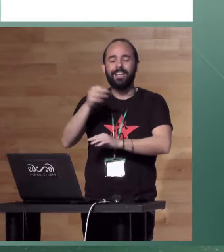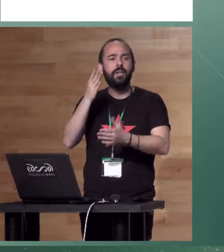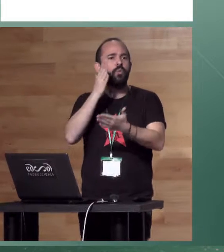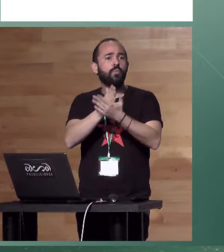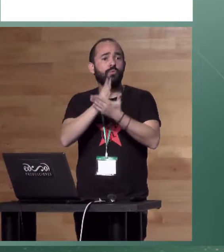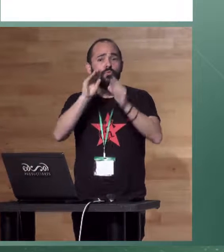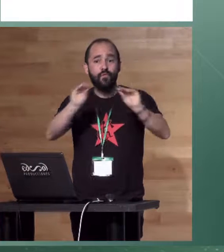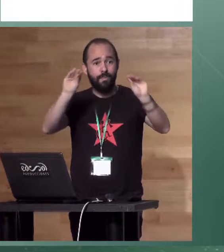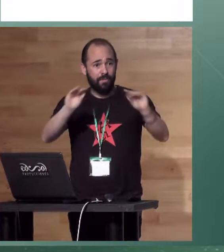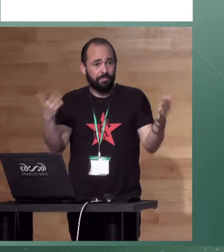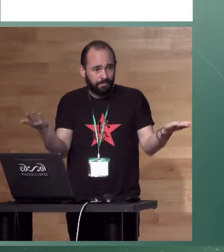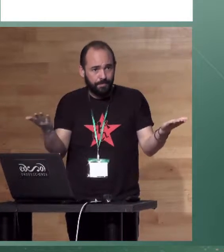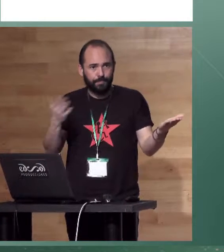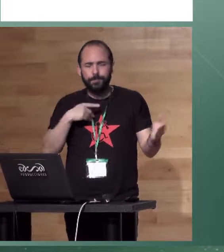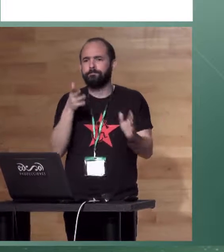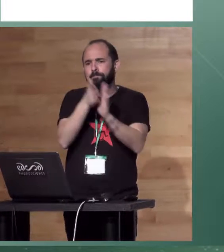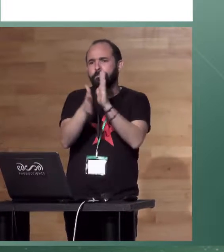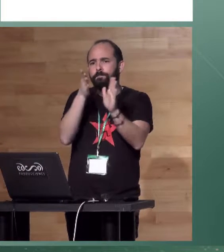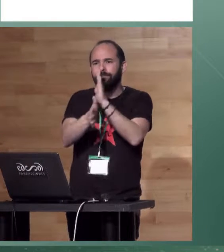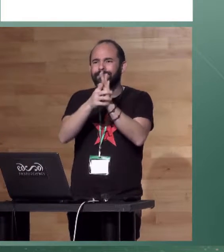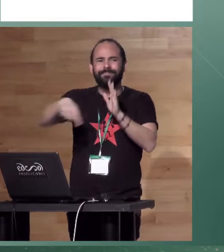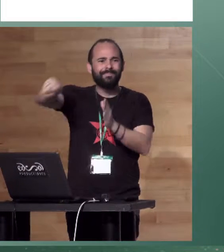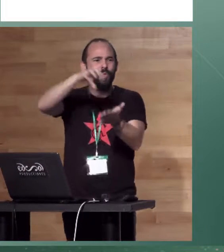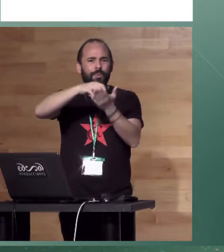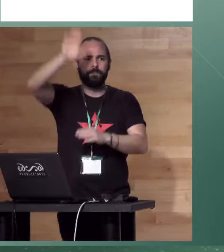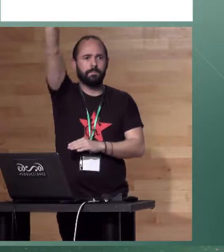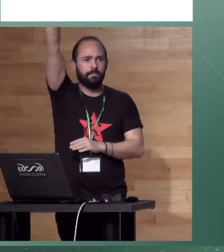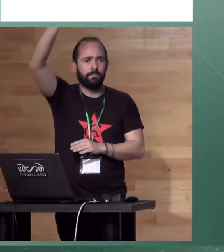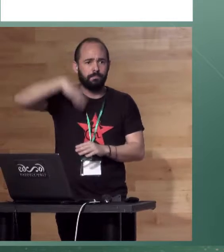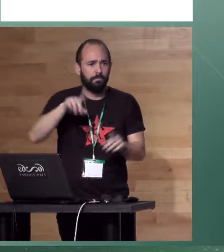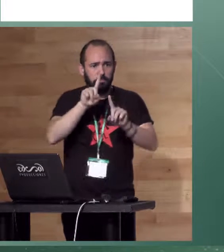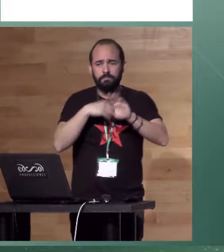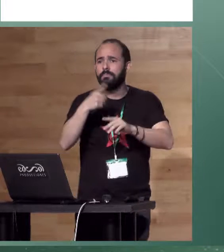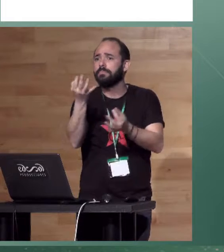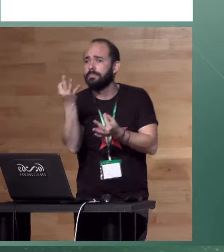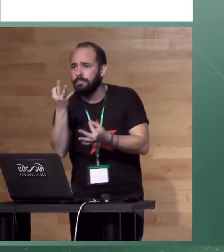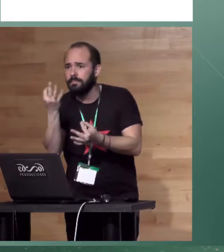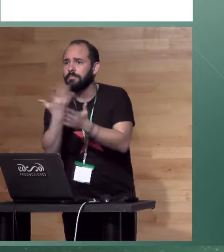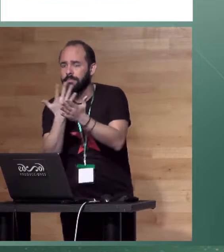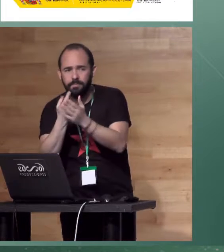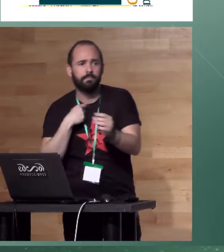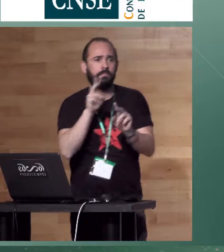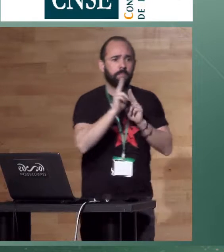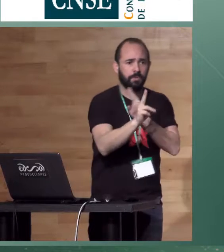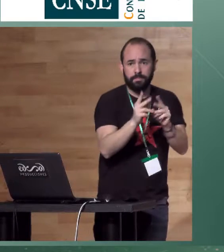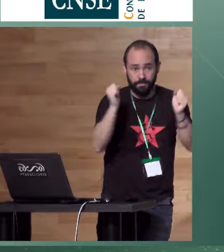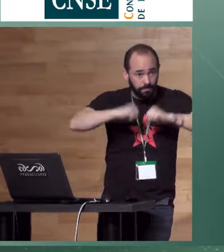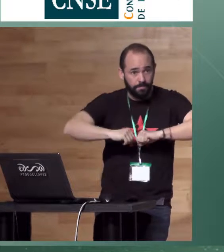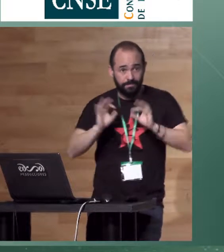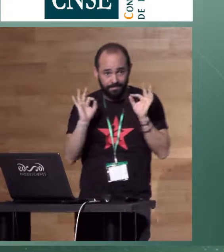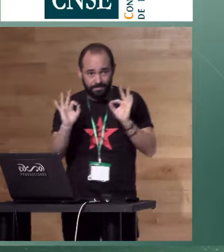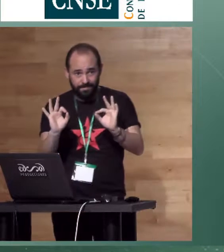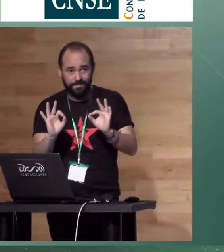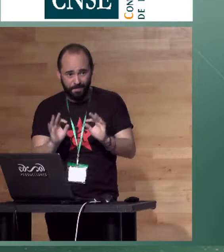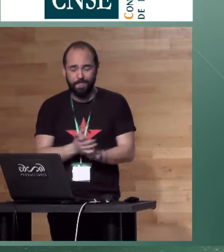No es una conferencia, es un curso de formación, con lo cual yo os voy a explicar, si tenéis dudas, levantad la mano, yo